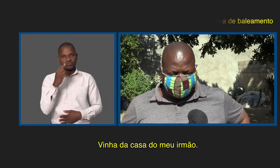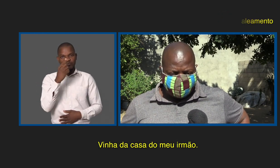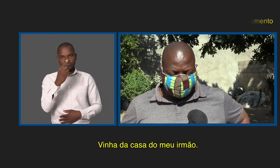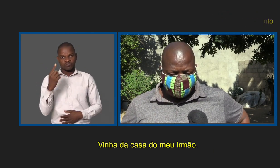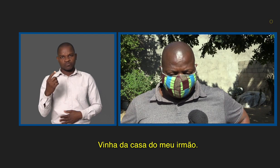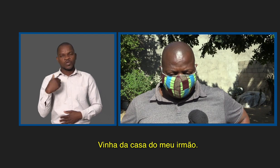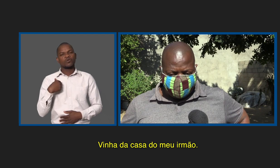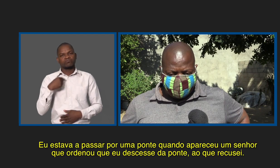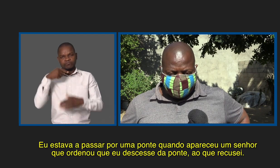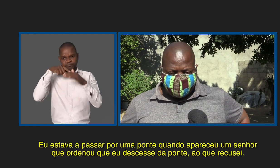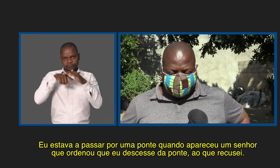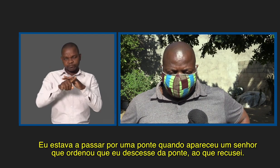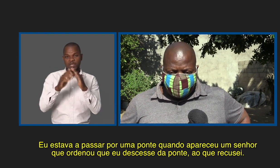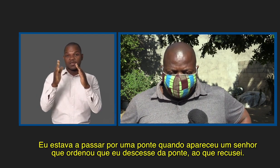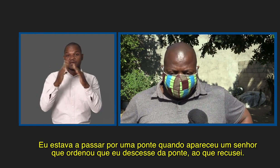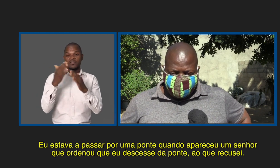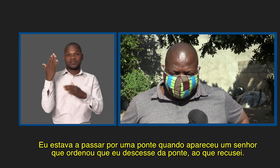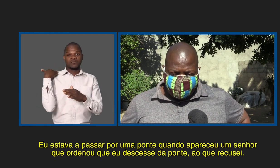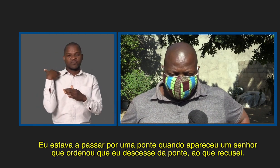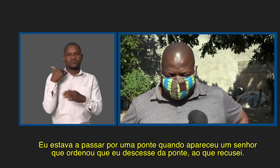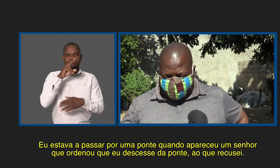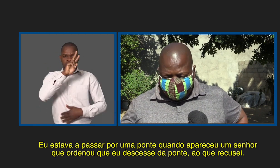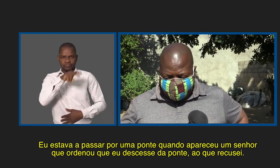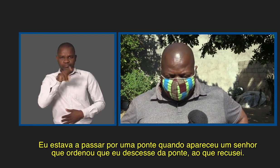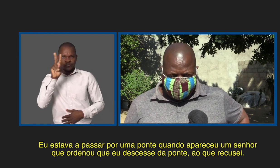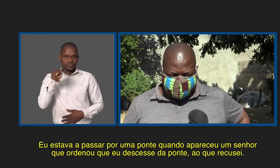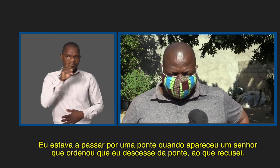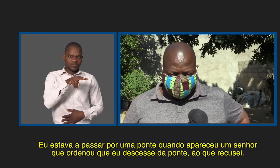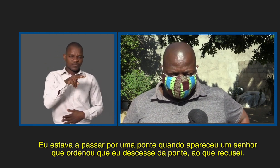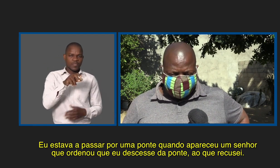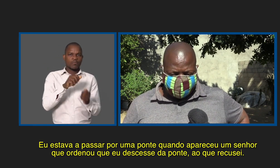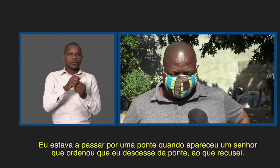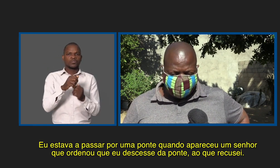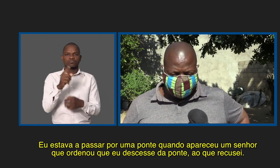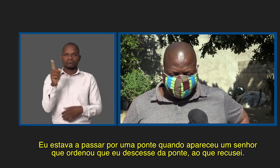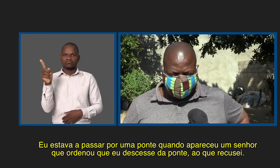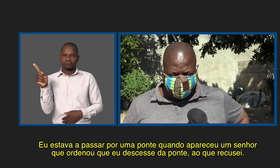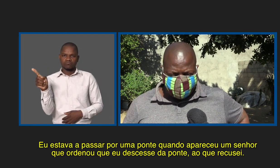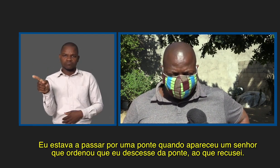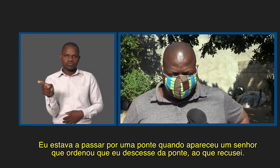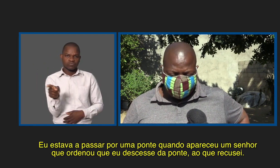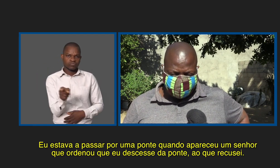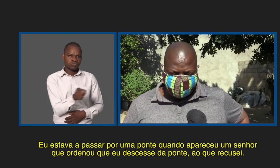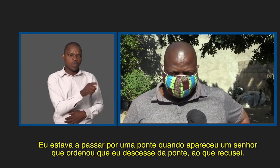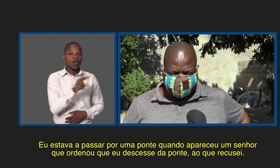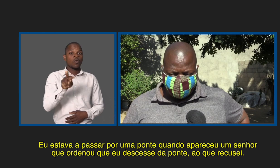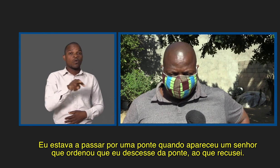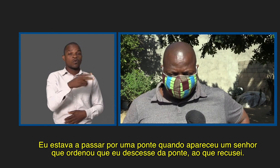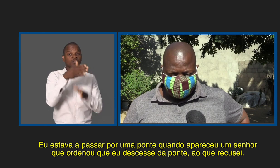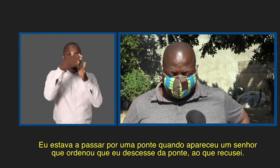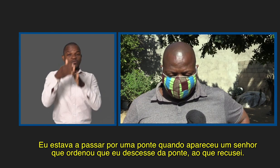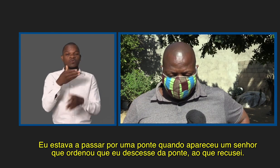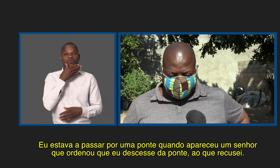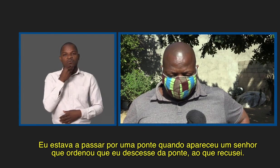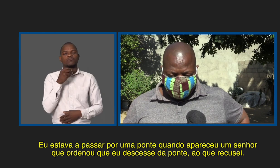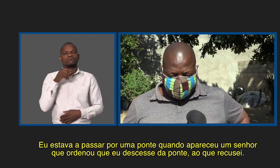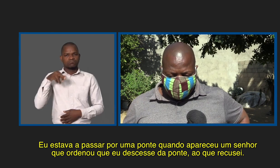visitaram. Então, ali numa ponte a passar apareceu um senhor ali.